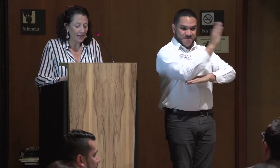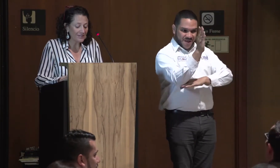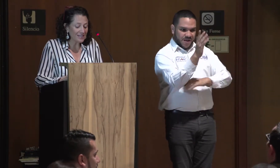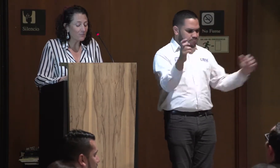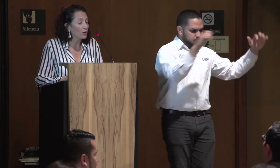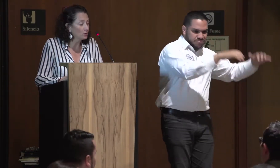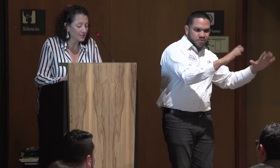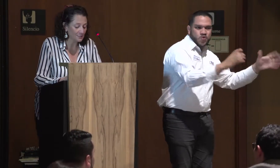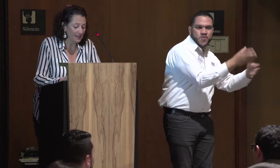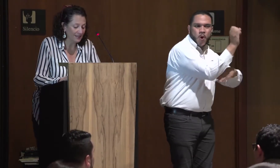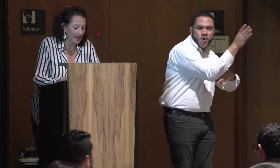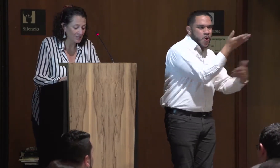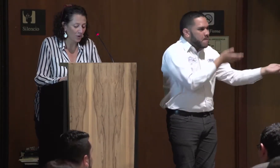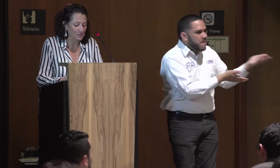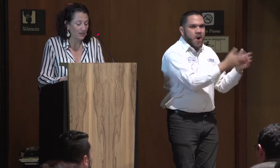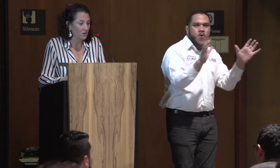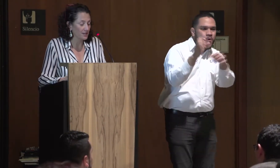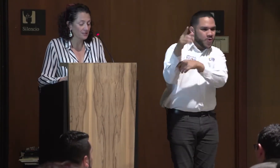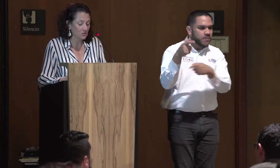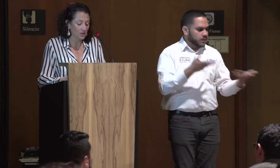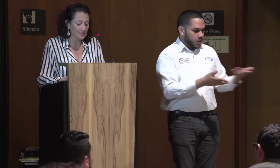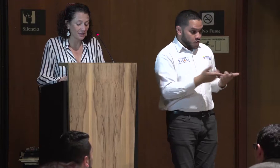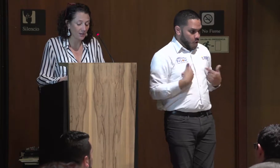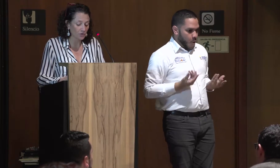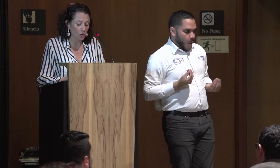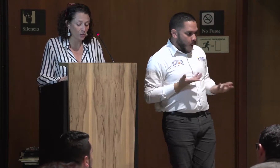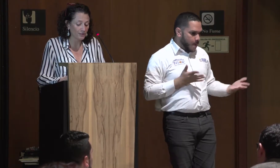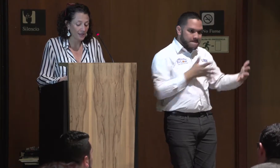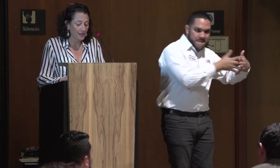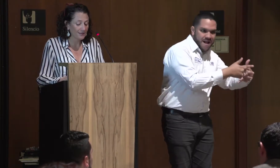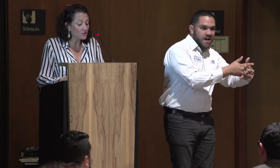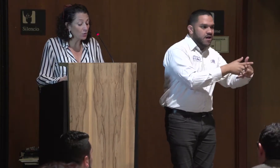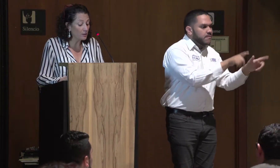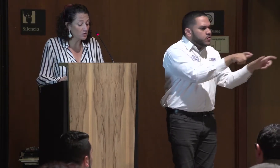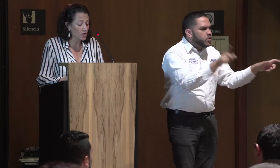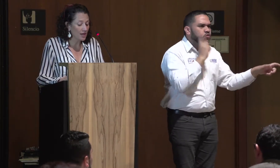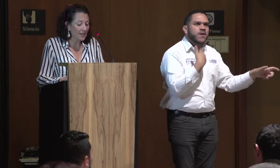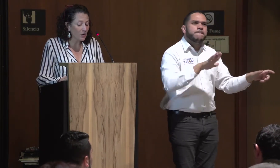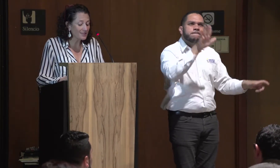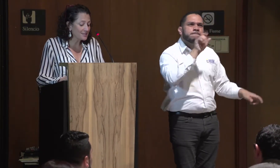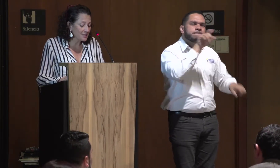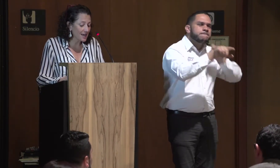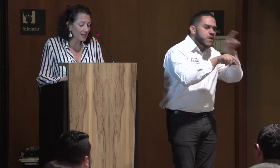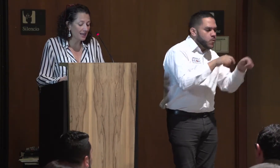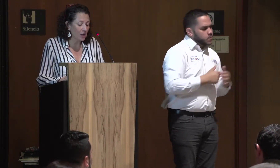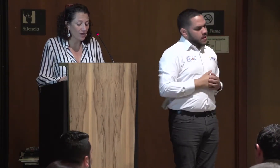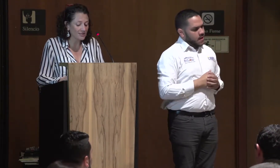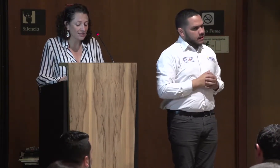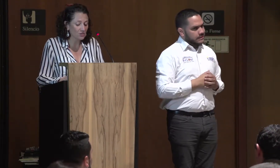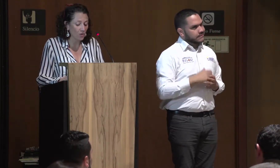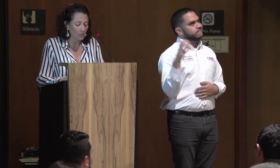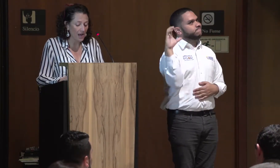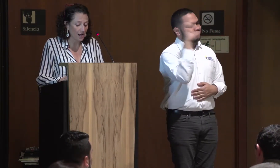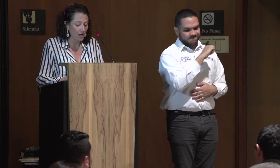A través de las preguntas planteadas por las personas sordas en los clubes, descubrimos que no existía en lengua